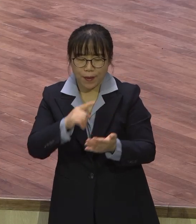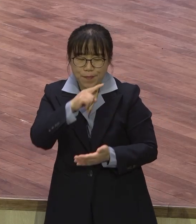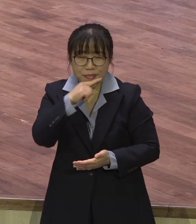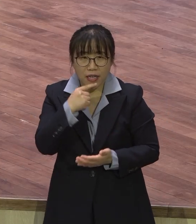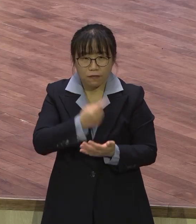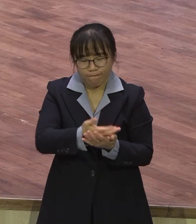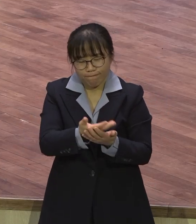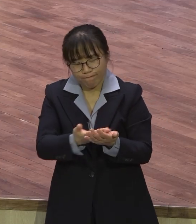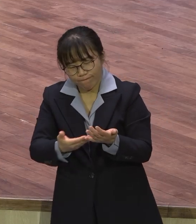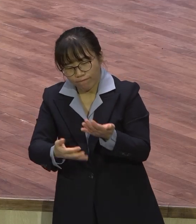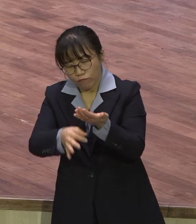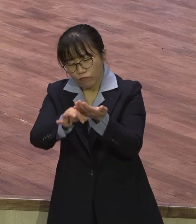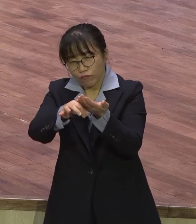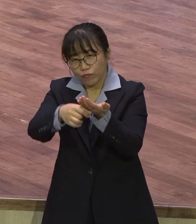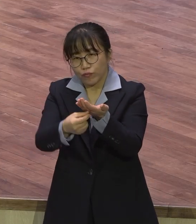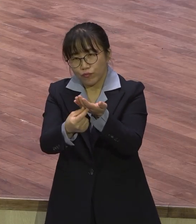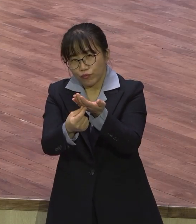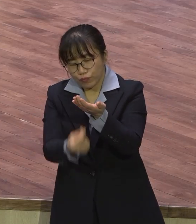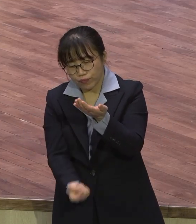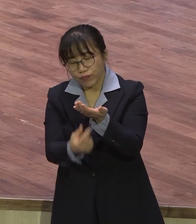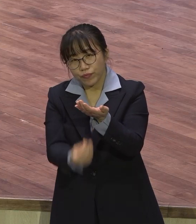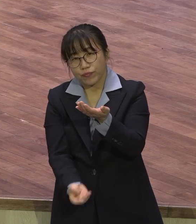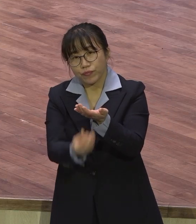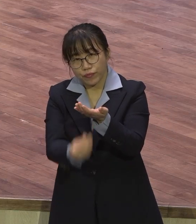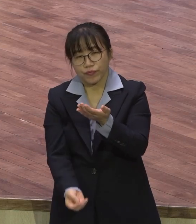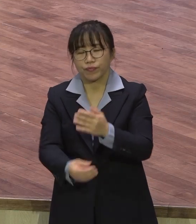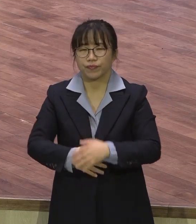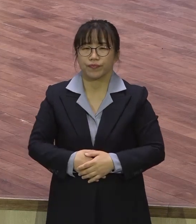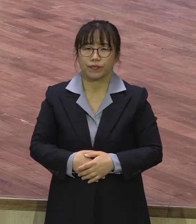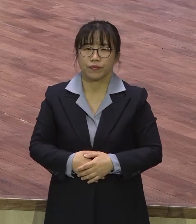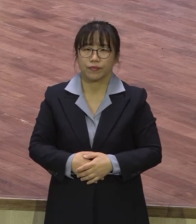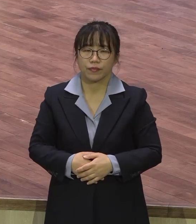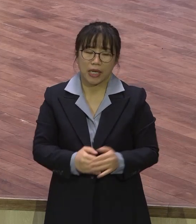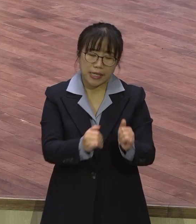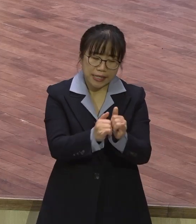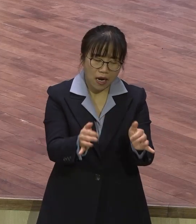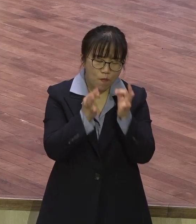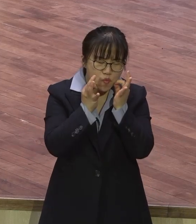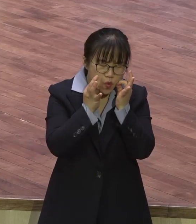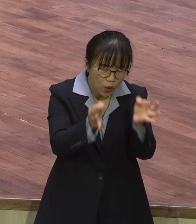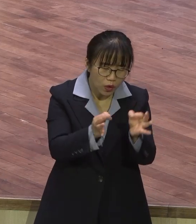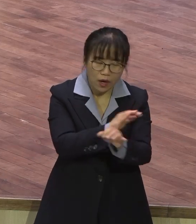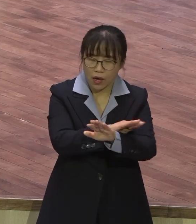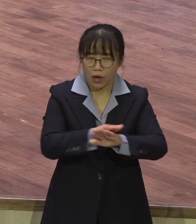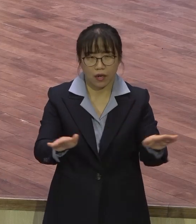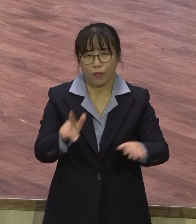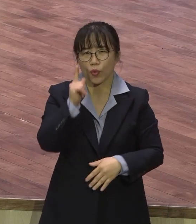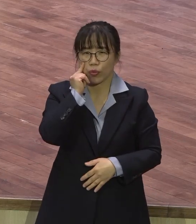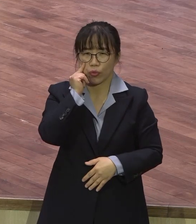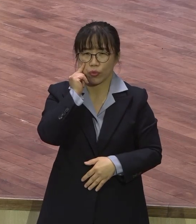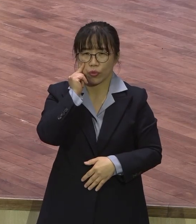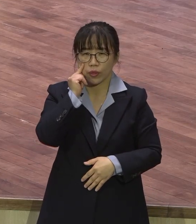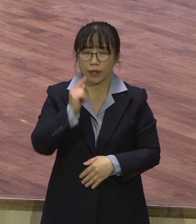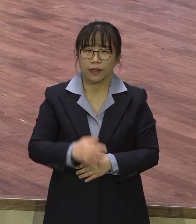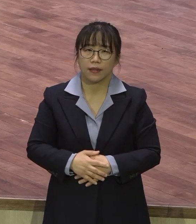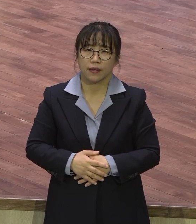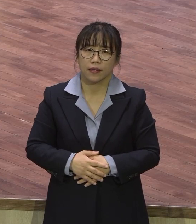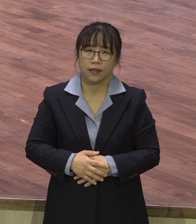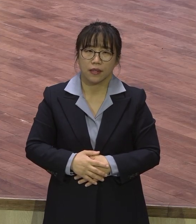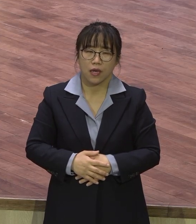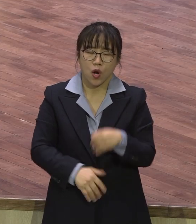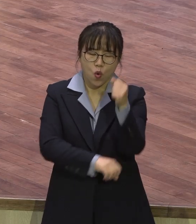인해서 우리 스스로 해결할 수 없는 절대로 인간 노력을 어떤 종교도 해결할 수 없는 원죄